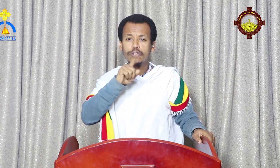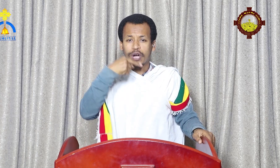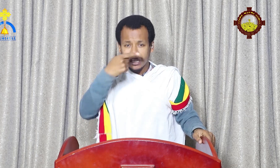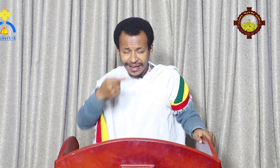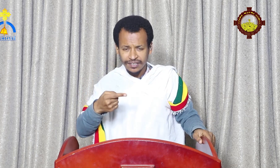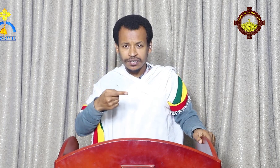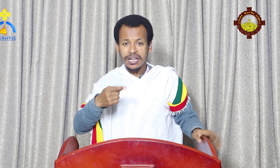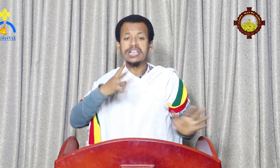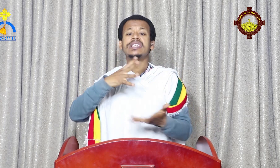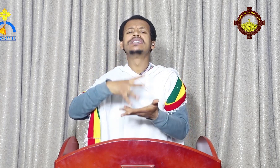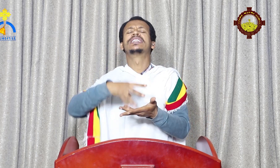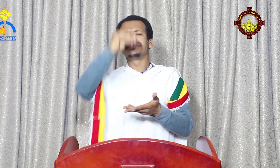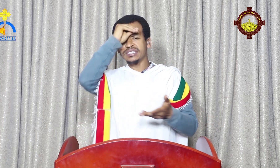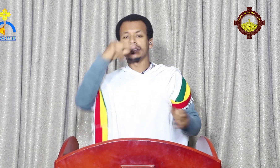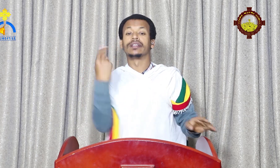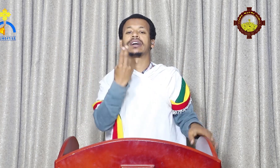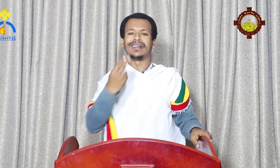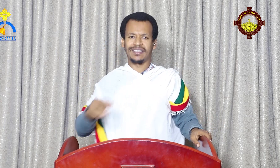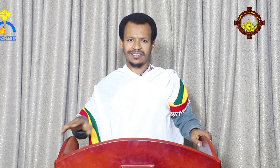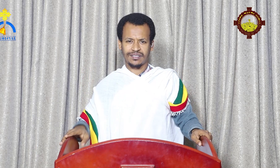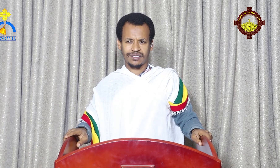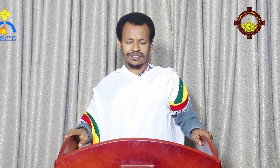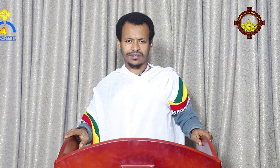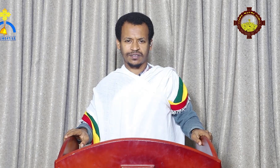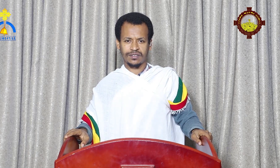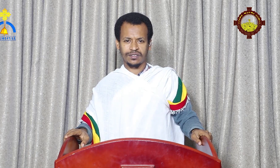ነው ከተባለ ለትምህርት ይጠቅማል።